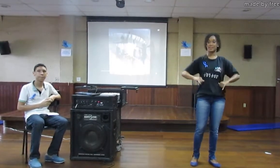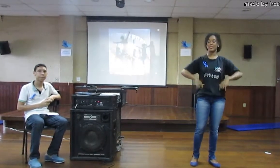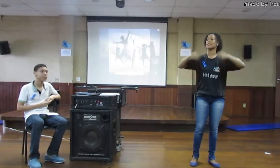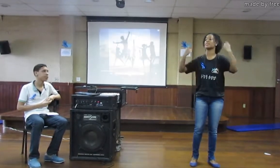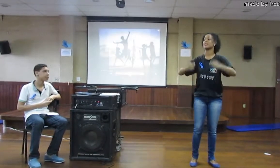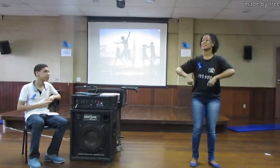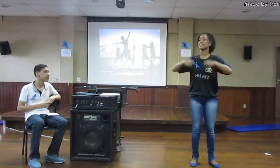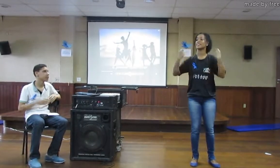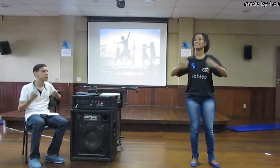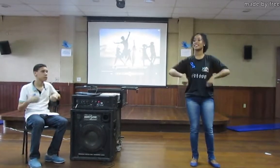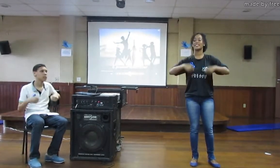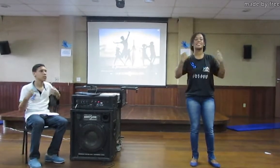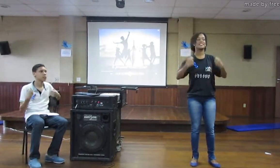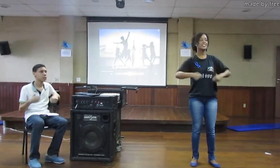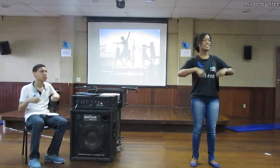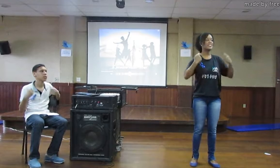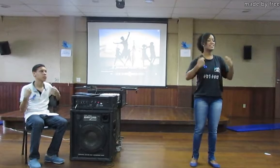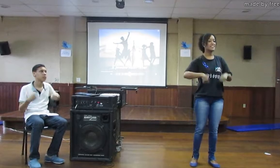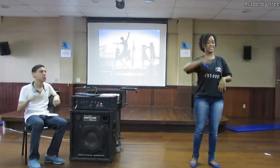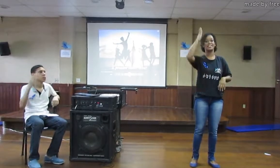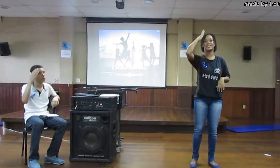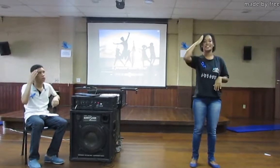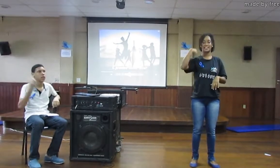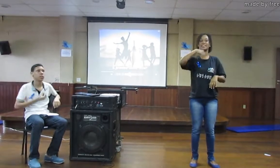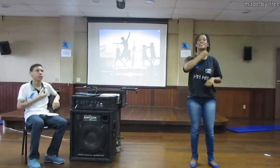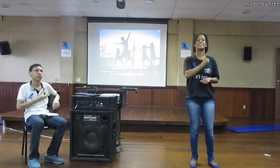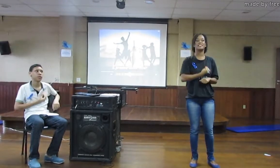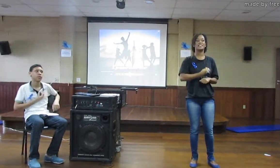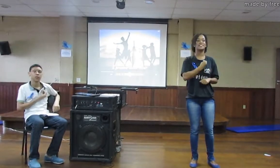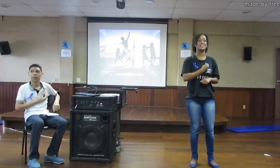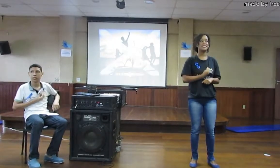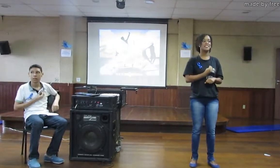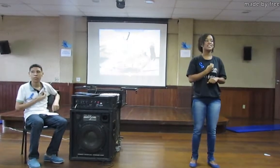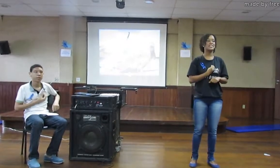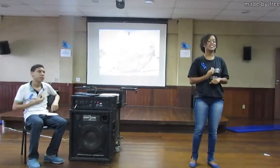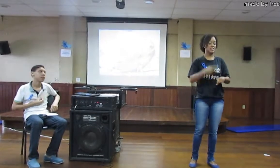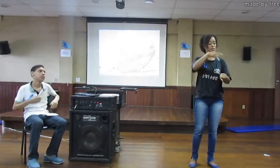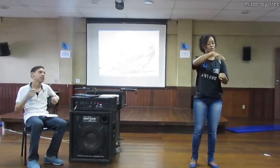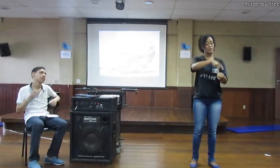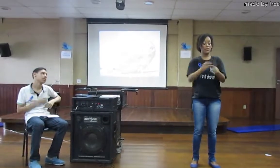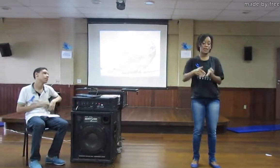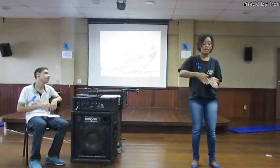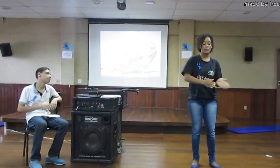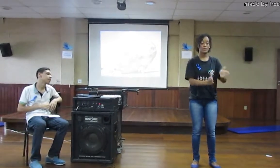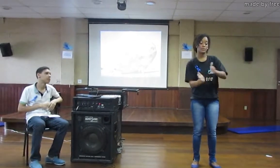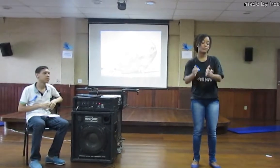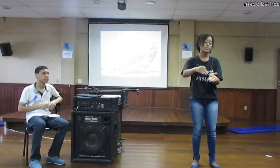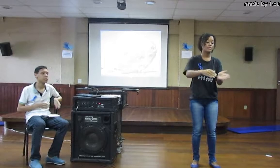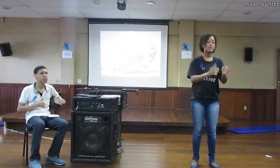sofrer. É preciso saber viver. Toda pedra